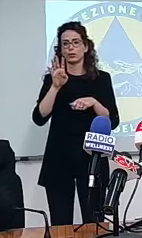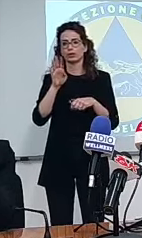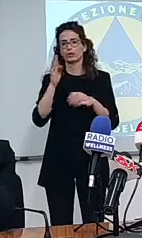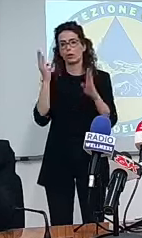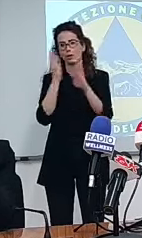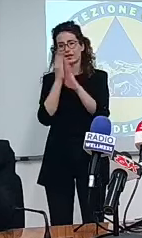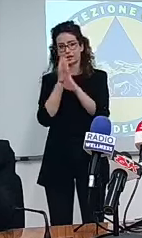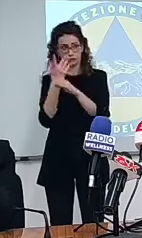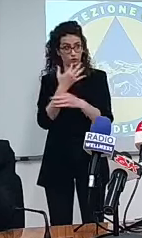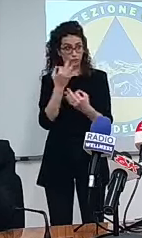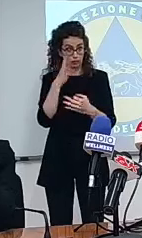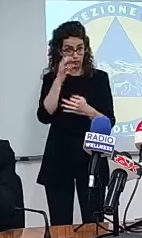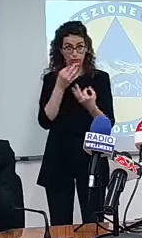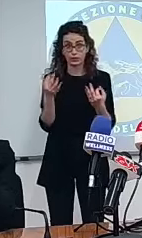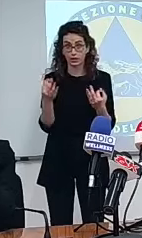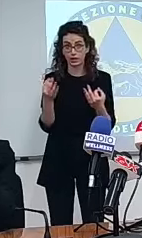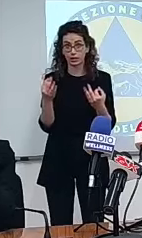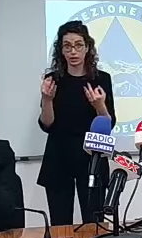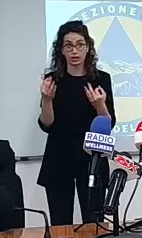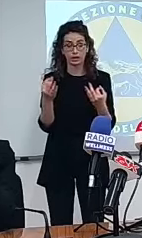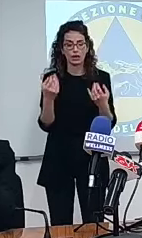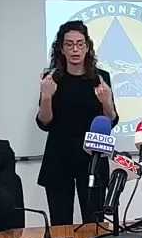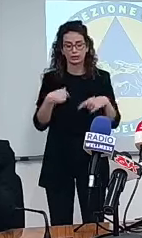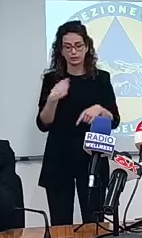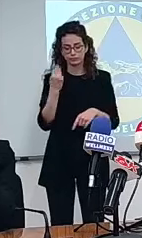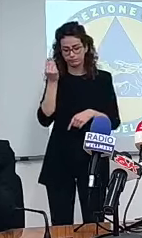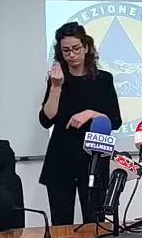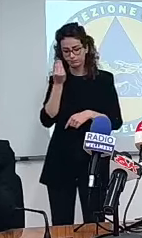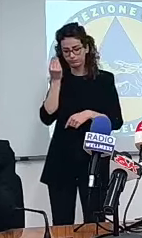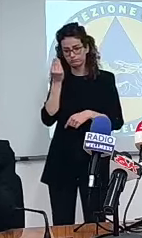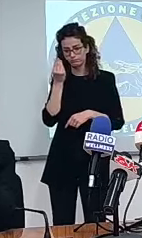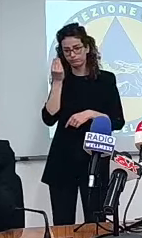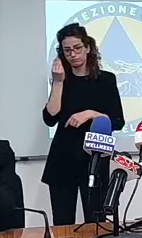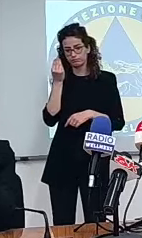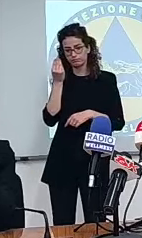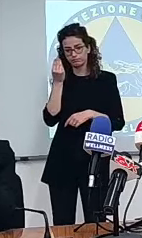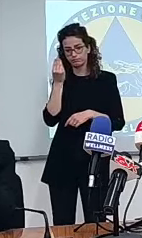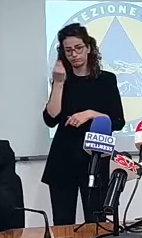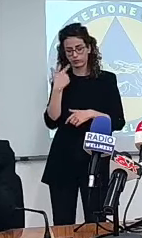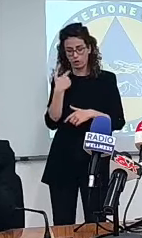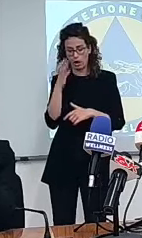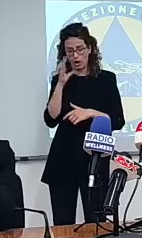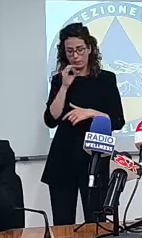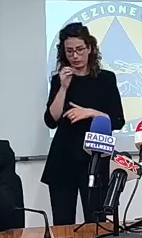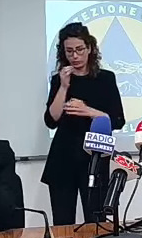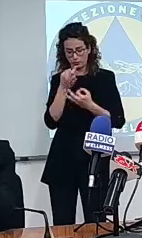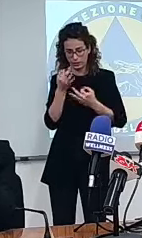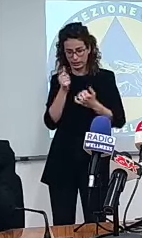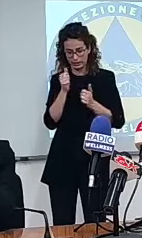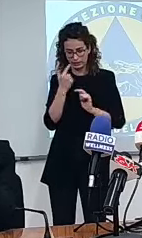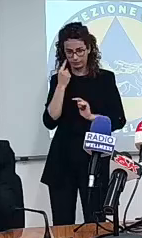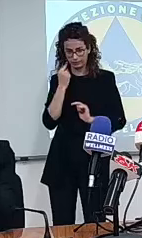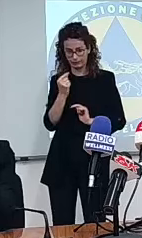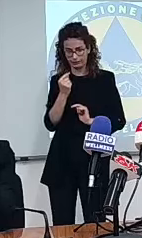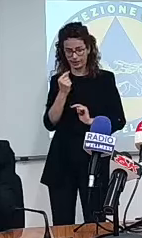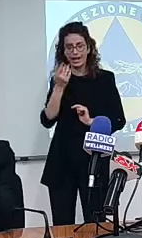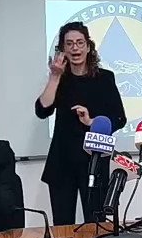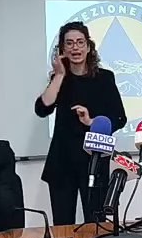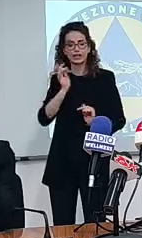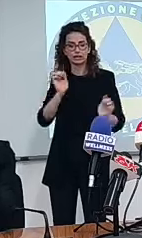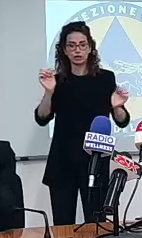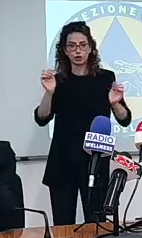capito male. Allora io mi chiedo, se non ho capito male, il rischio sono gli